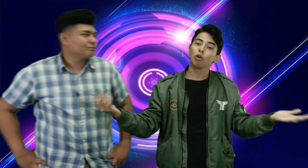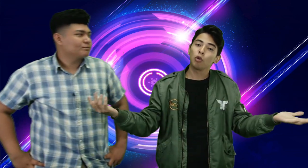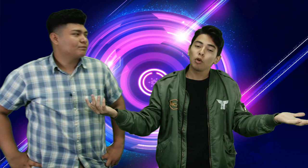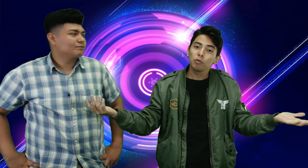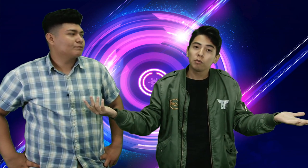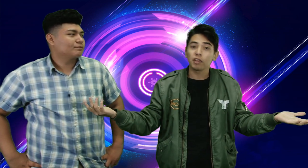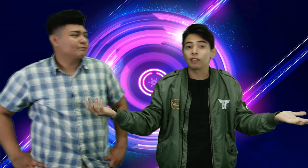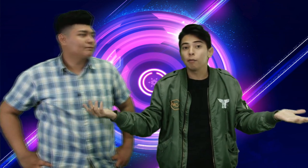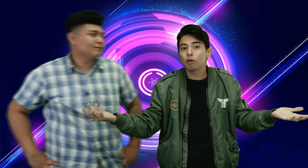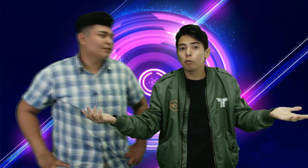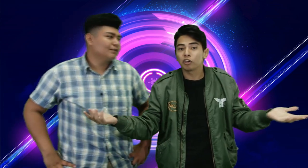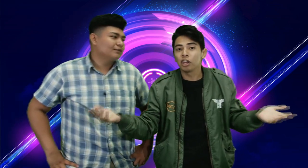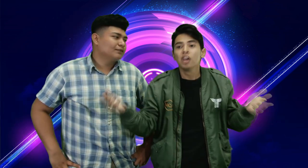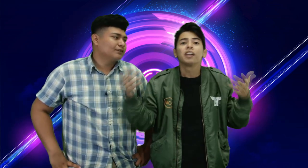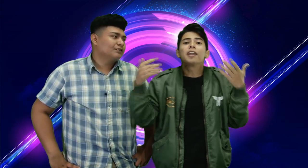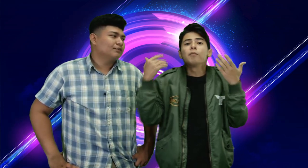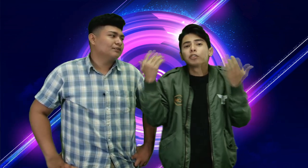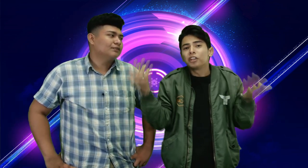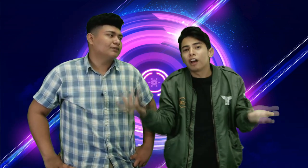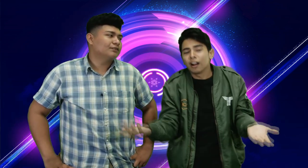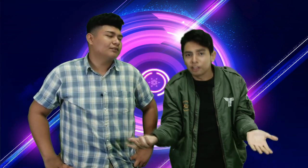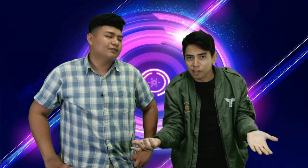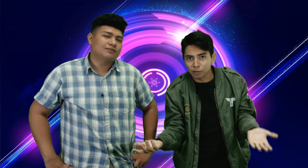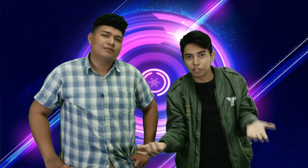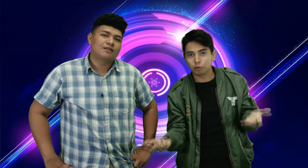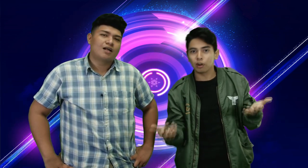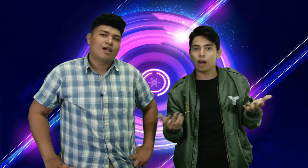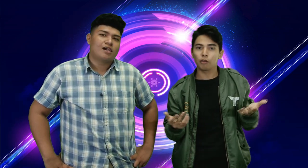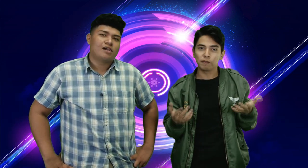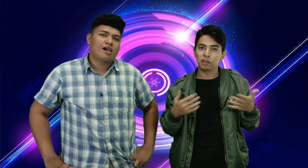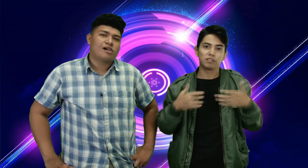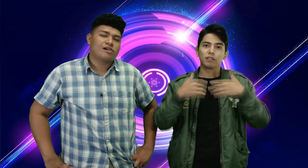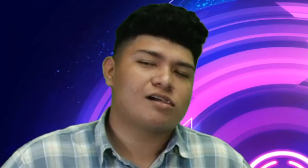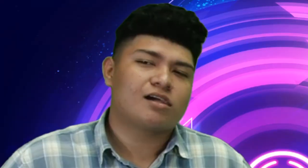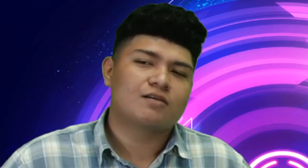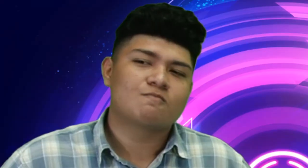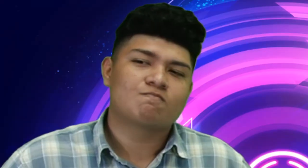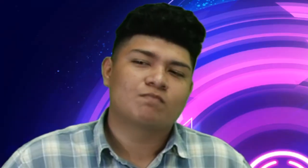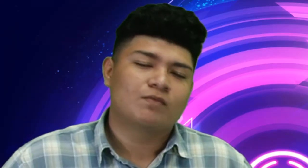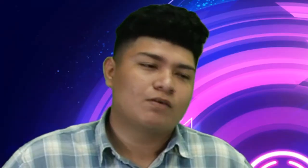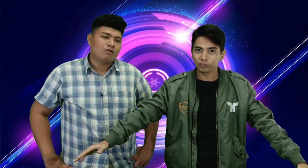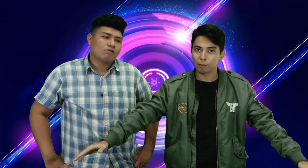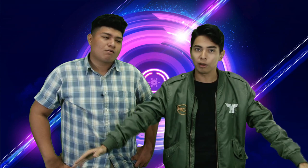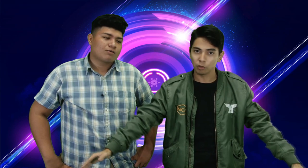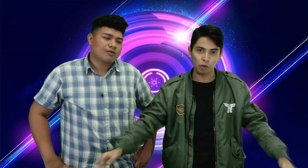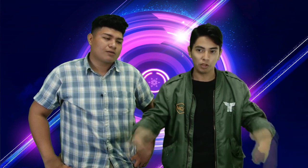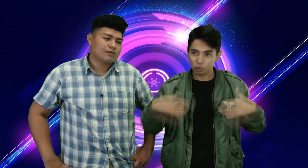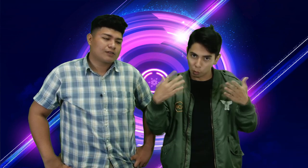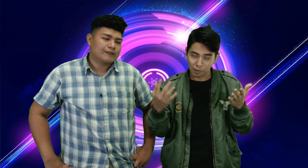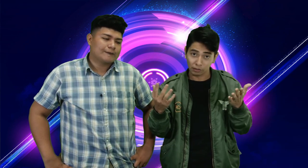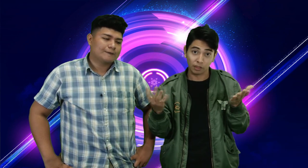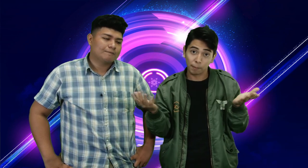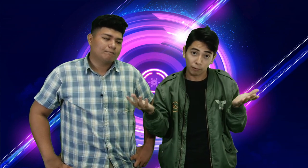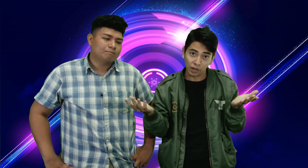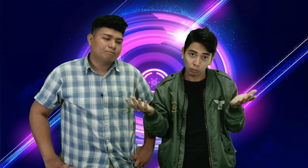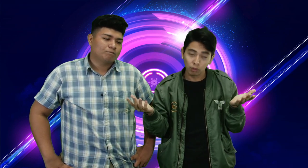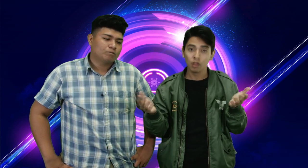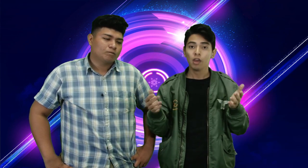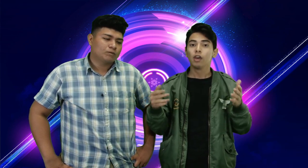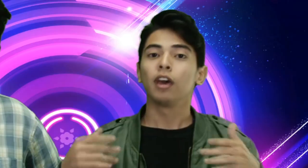estamos como que tenemos a nuestro lado para hacer bajo dios y primarios perfectos el